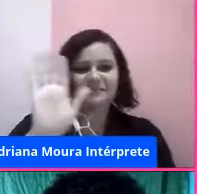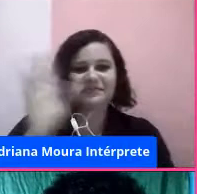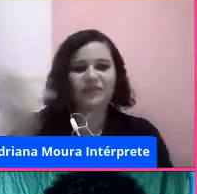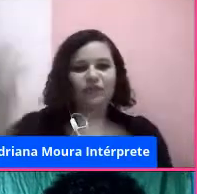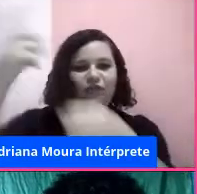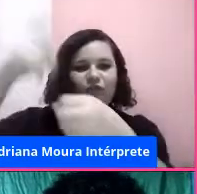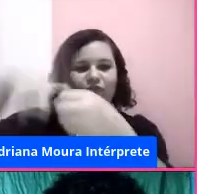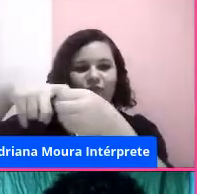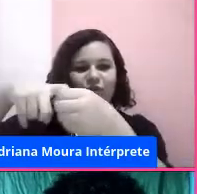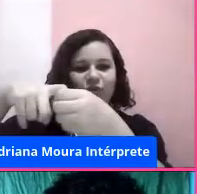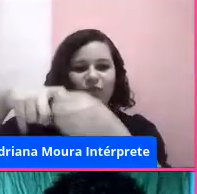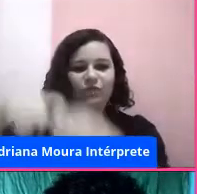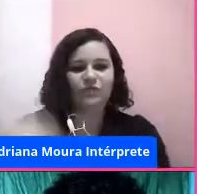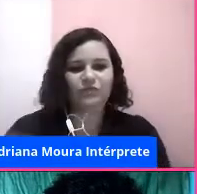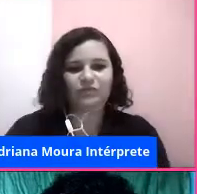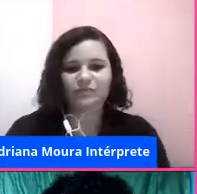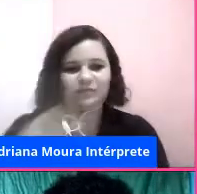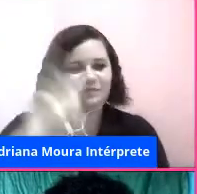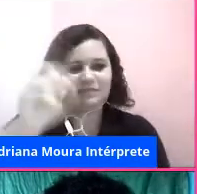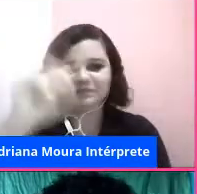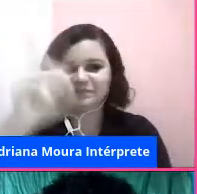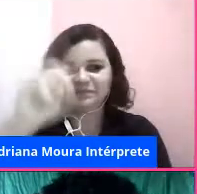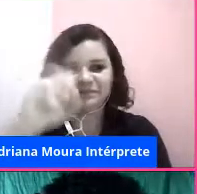O som não está saindo?